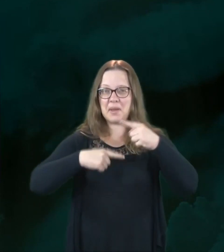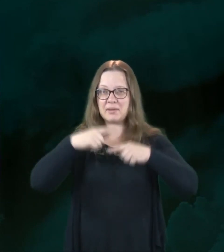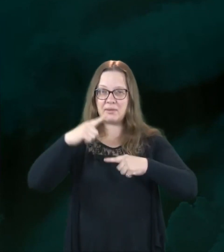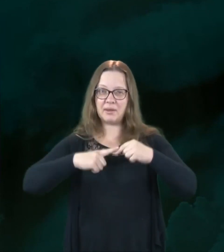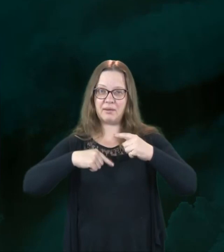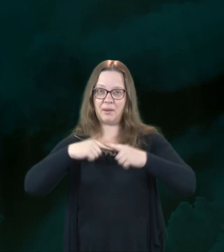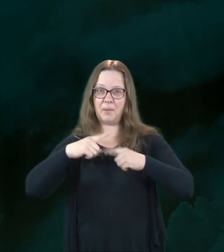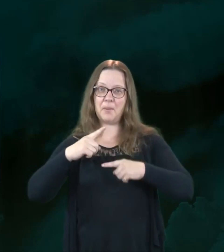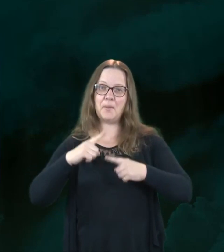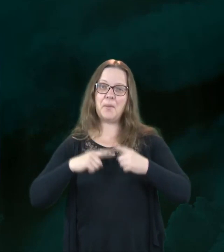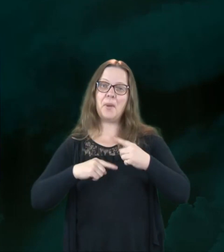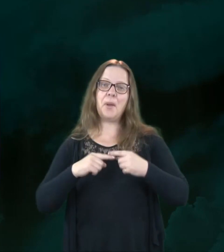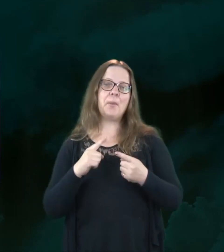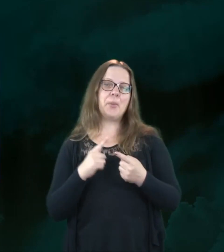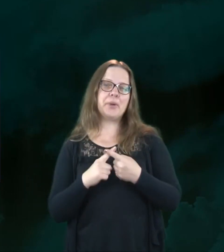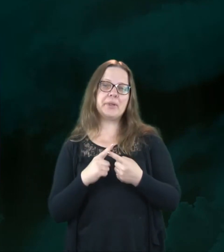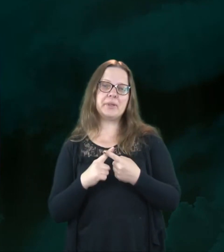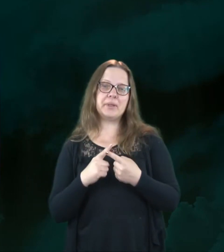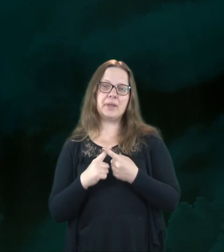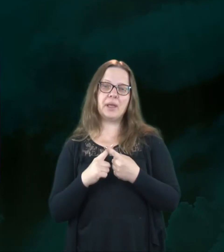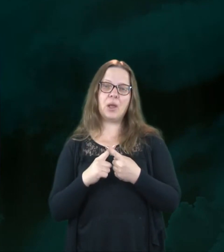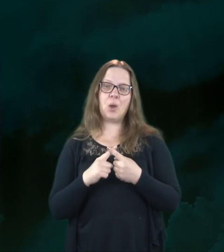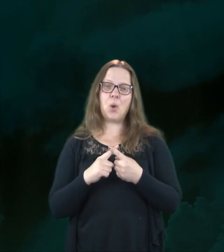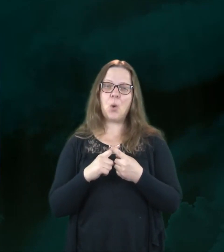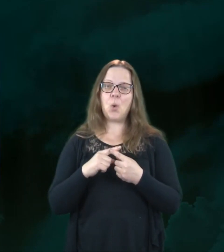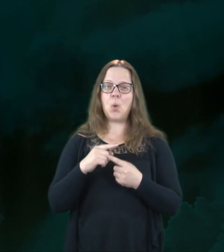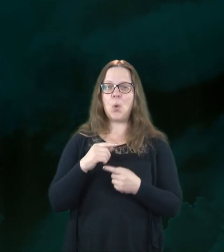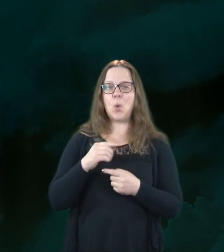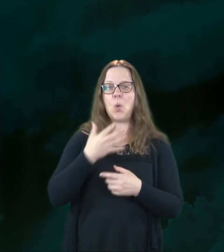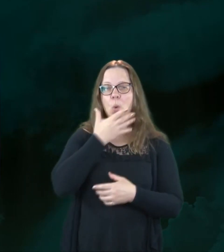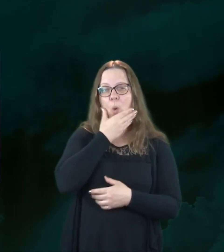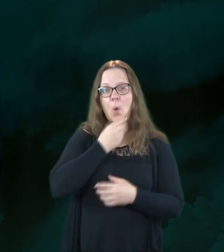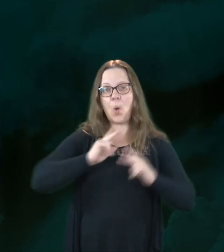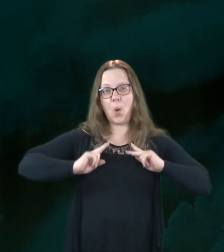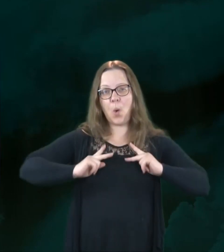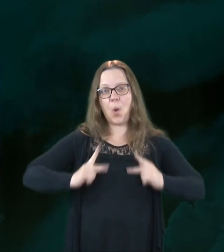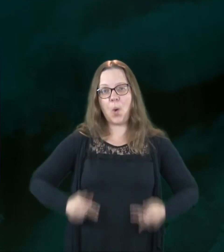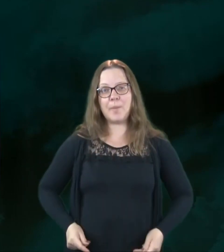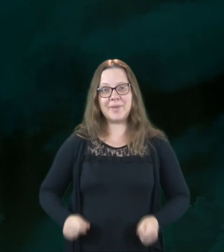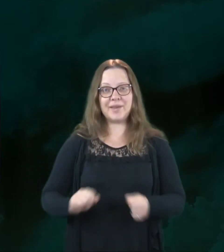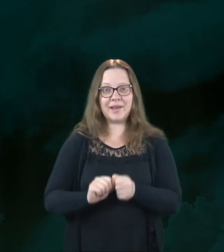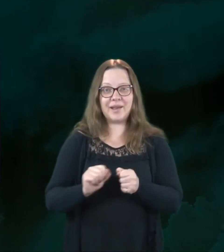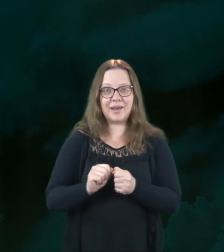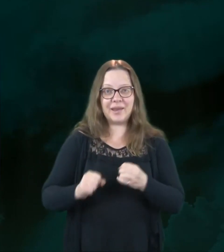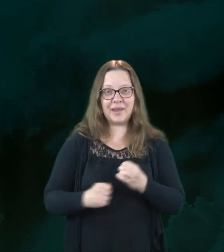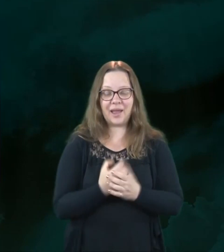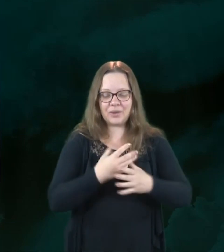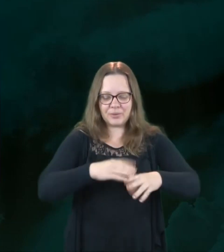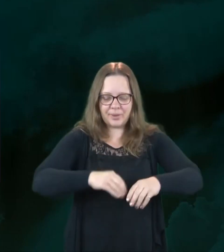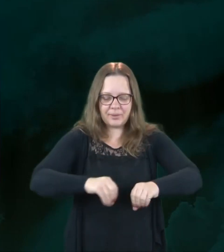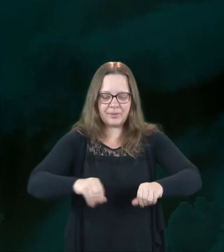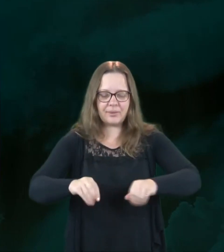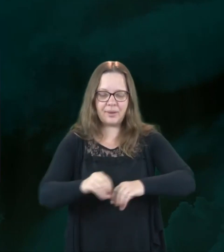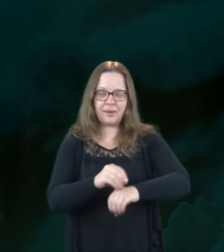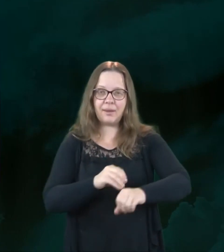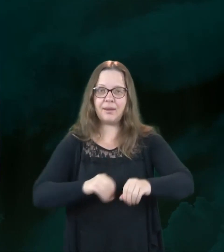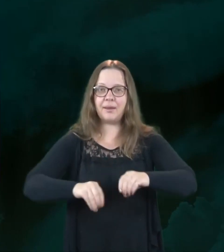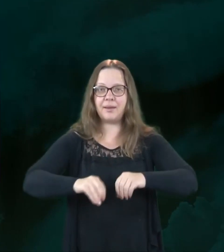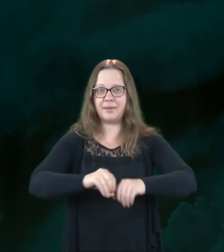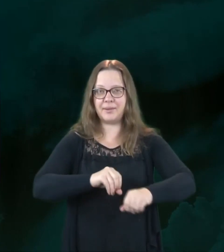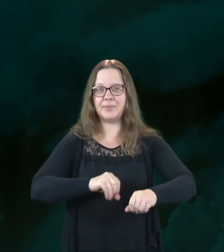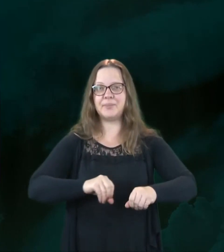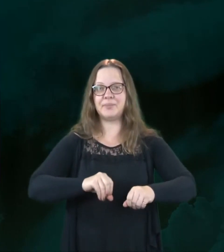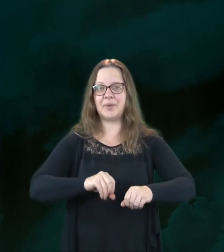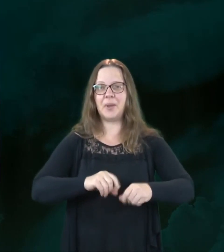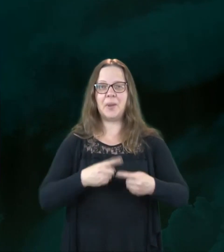fez o nosso corpo do pó da terra. Mas a nossa criação propriamente dita não veio da criação desse corpo do